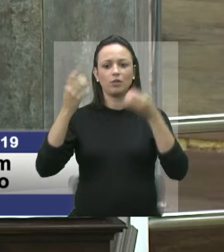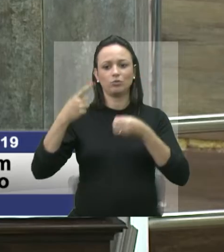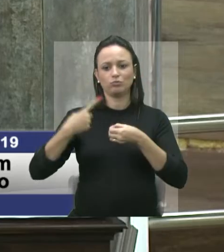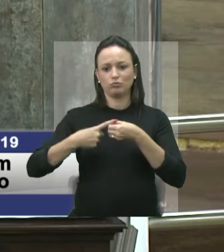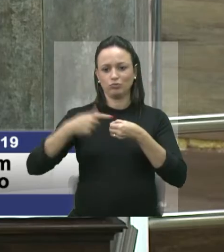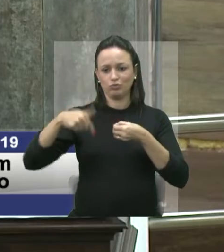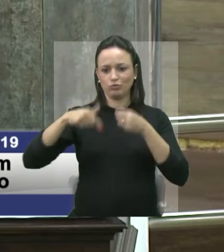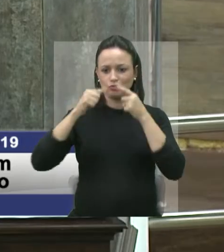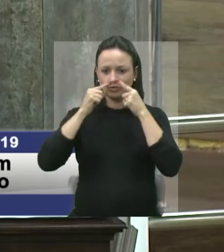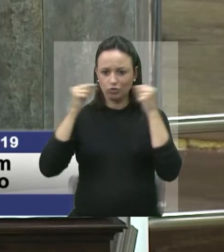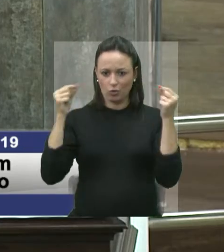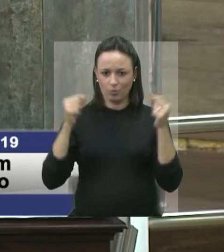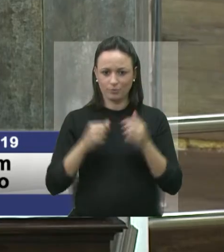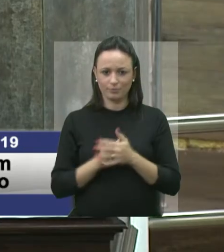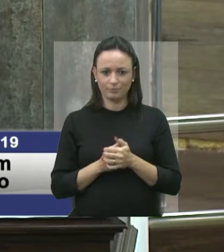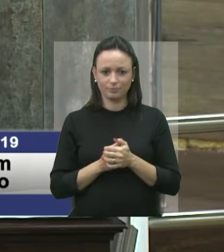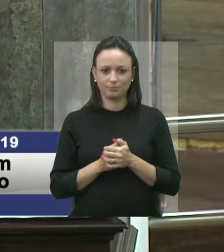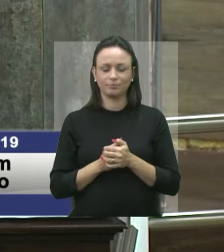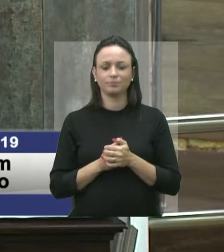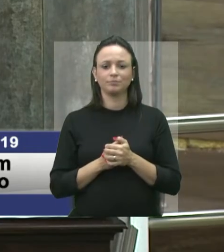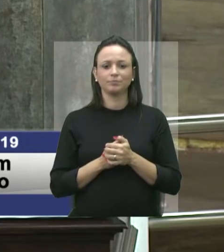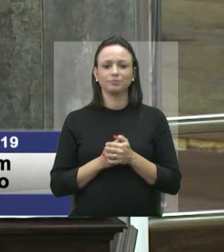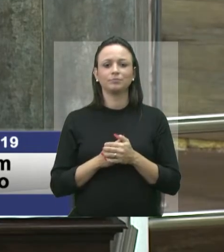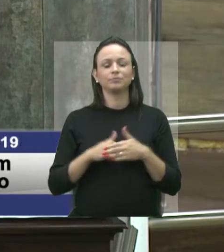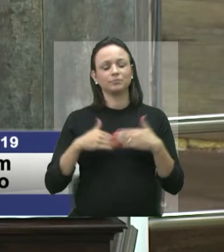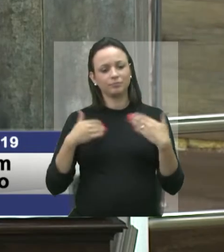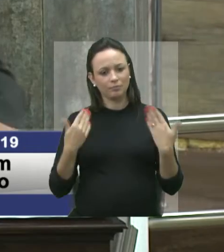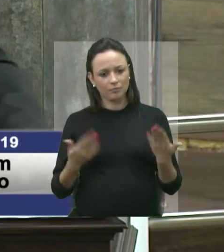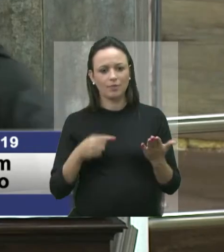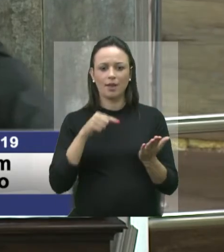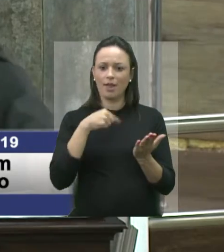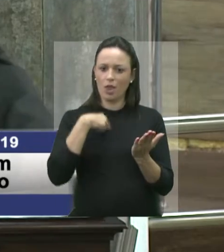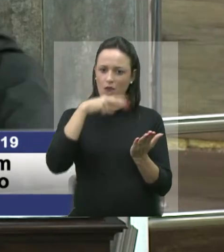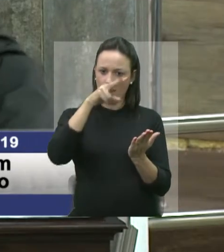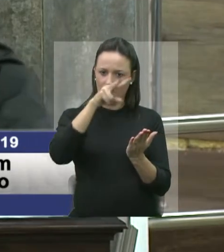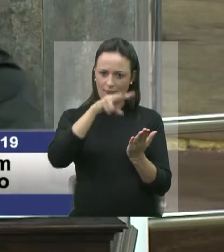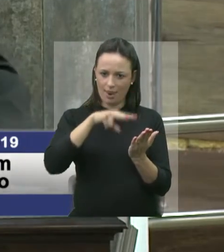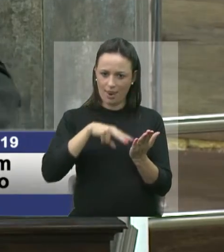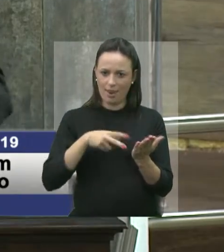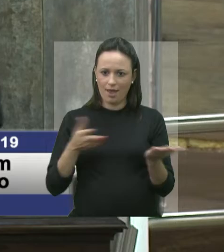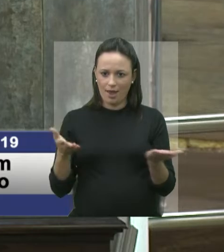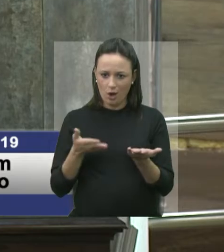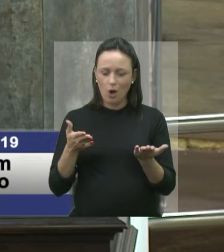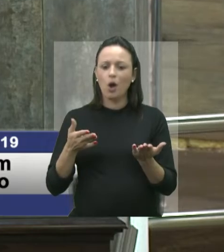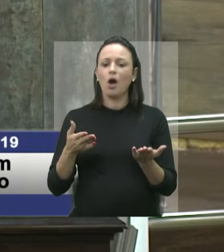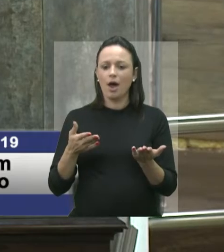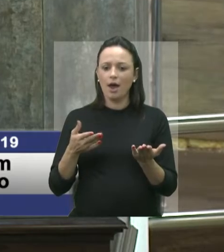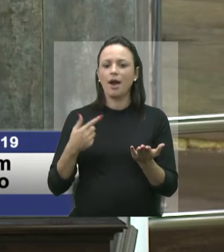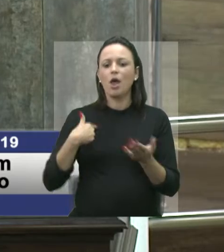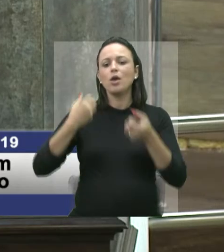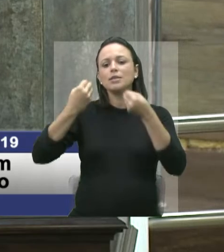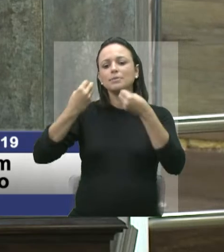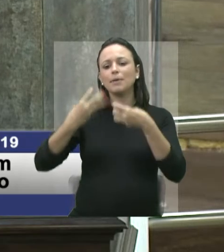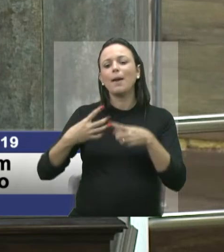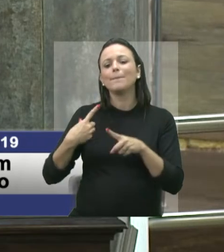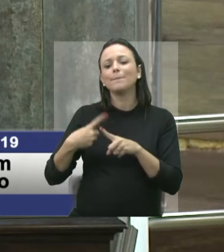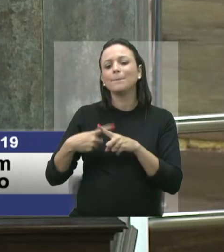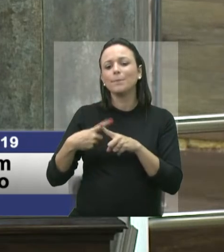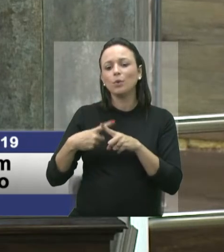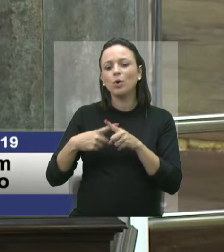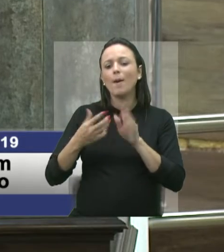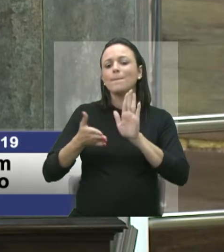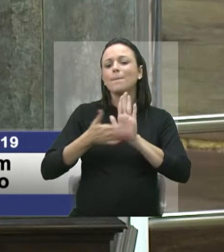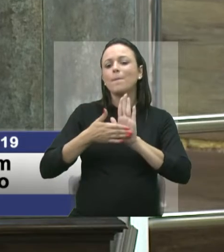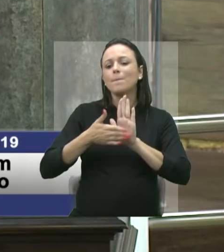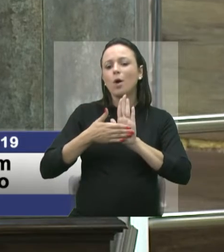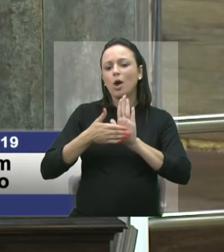Jaú. Essas são as considerações e a justificativa, senhora presidente, em relação à